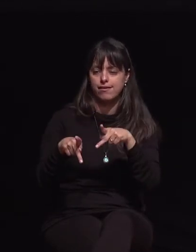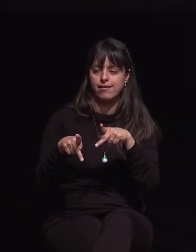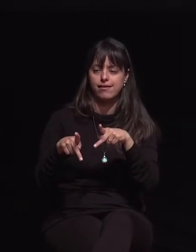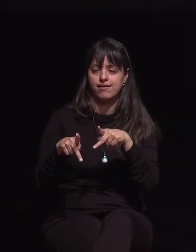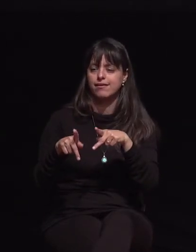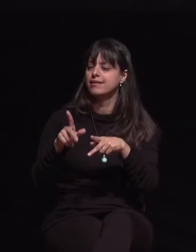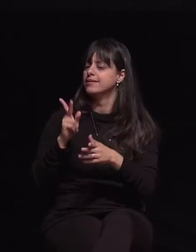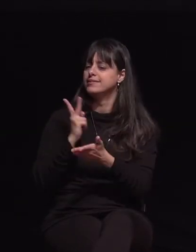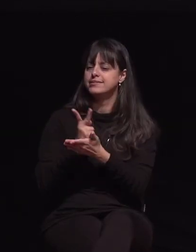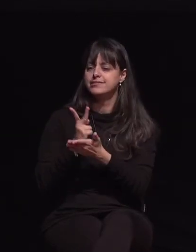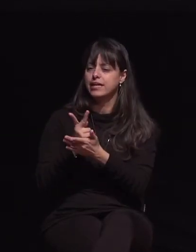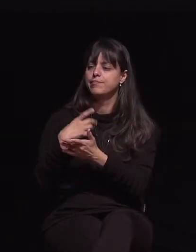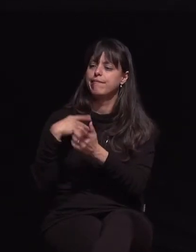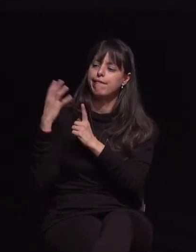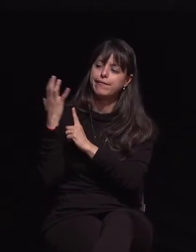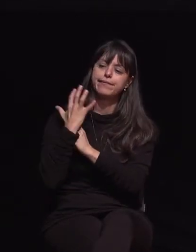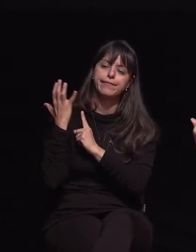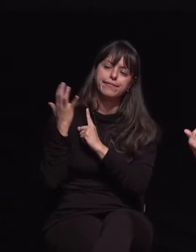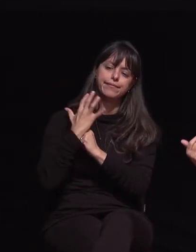teve violência.